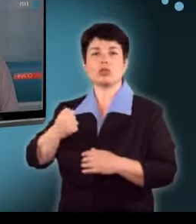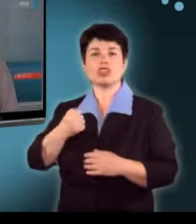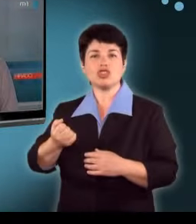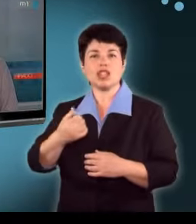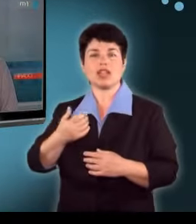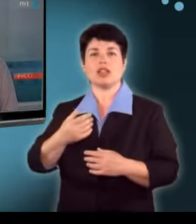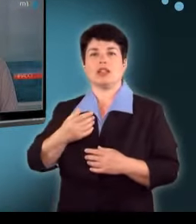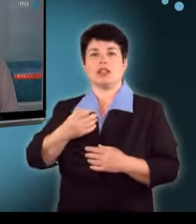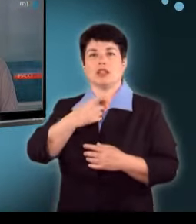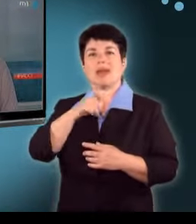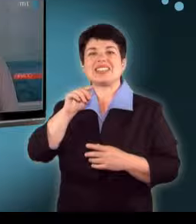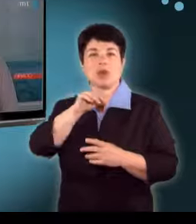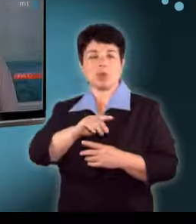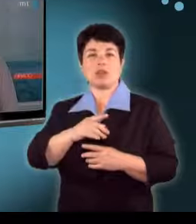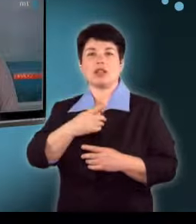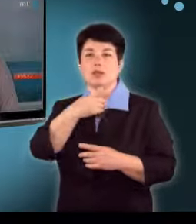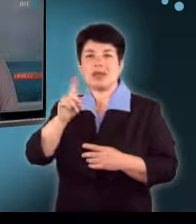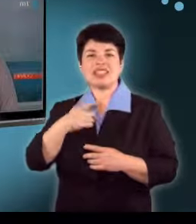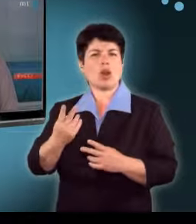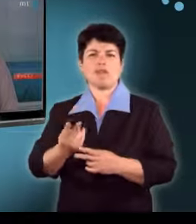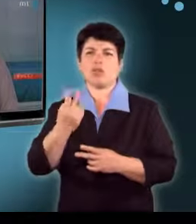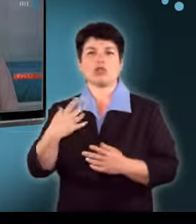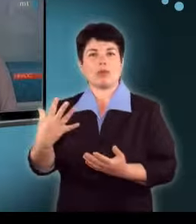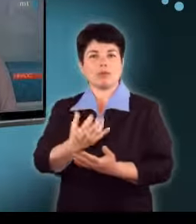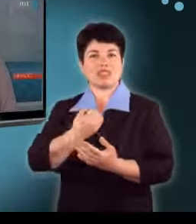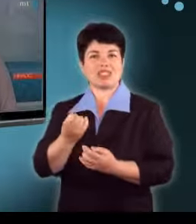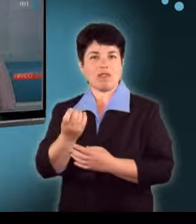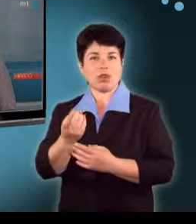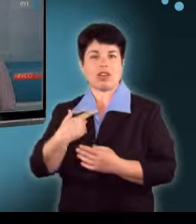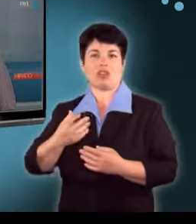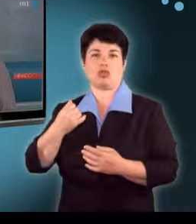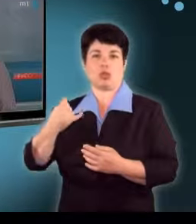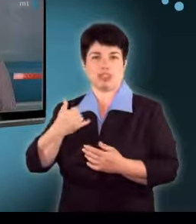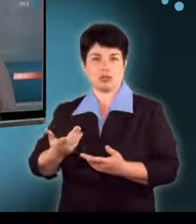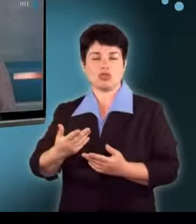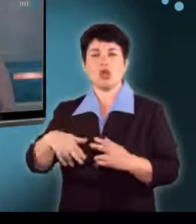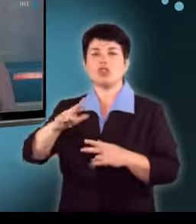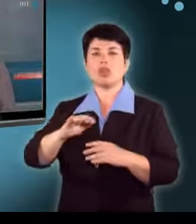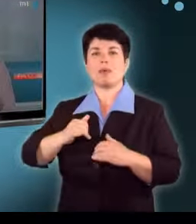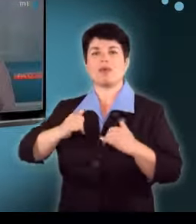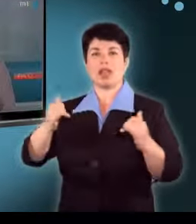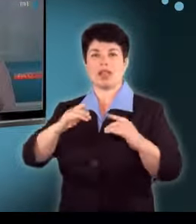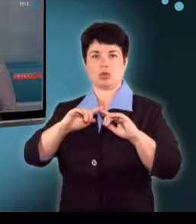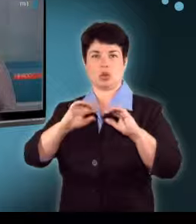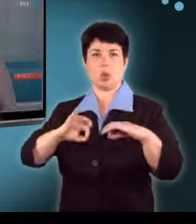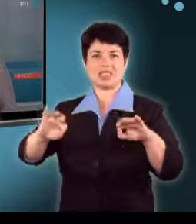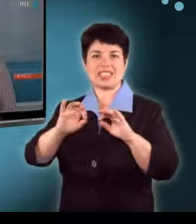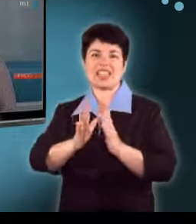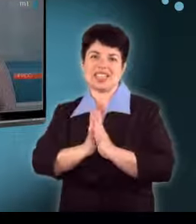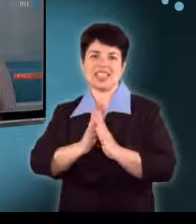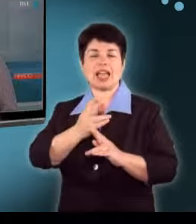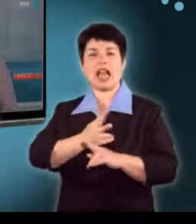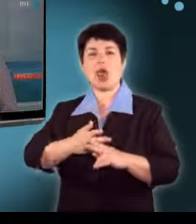legfontosabb devizaforrása. Most több fejlett ország is azt kérte állampolgáraitól, ha lehet, ne utazzanak Mexikóba.